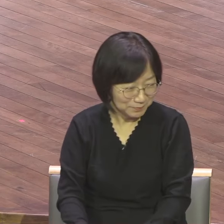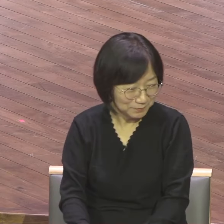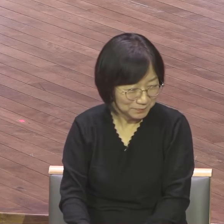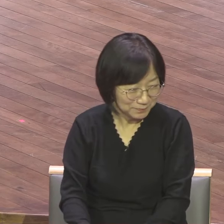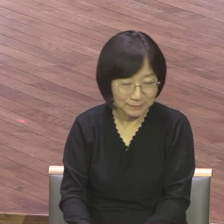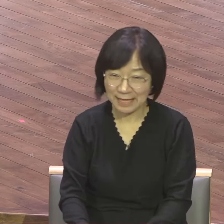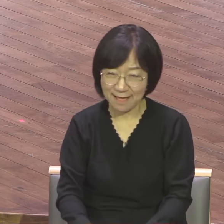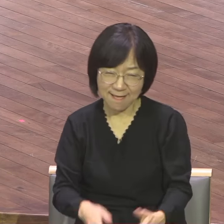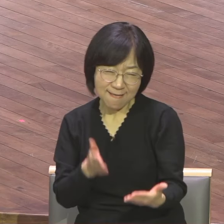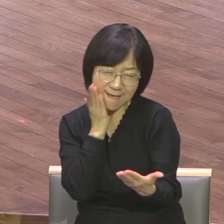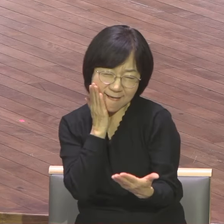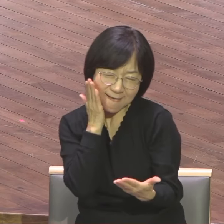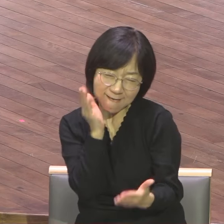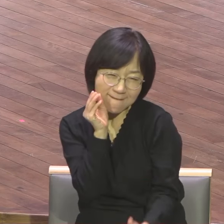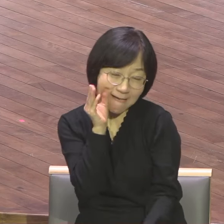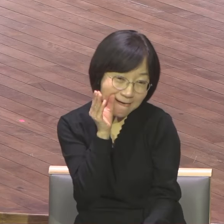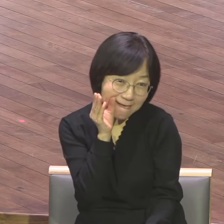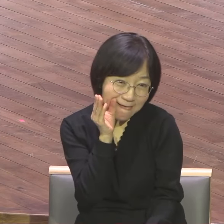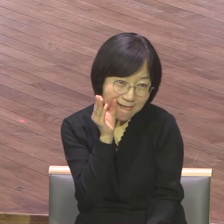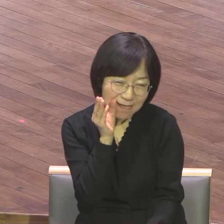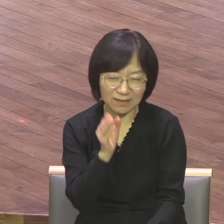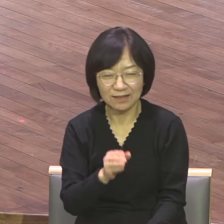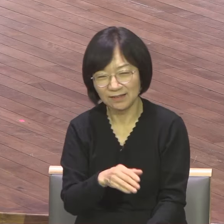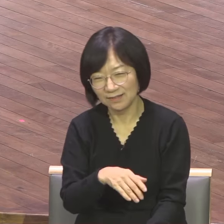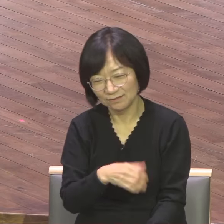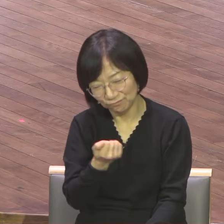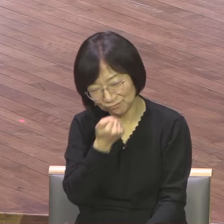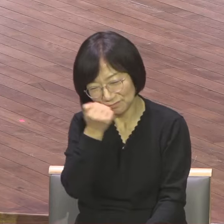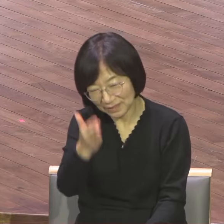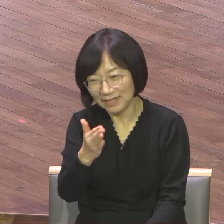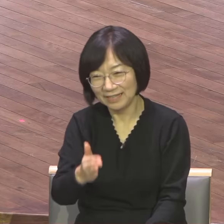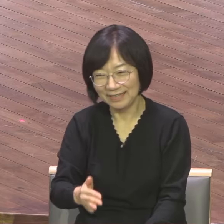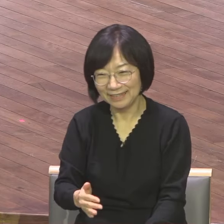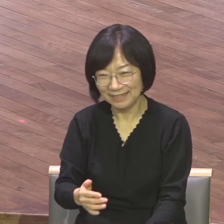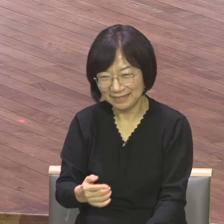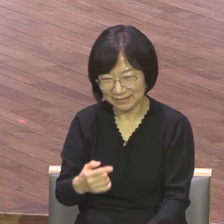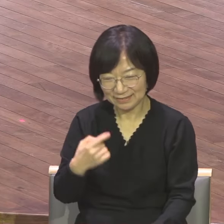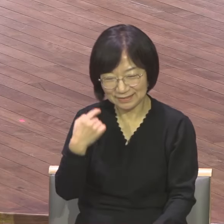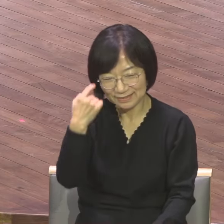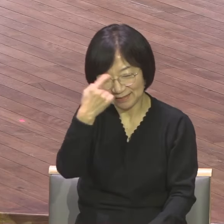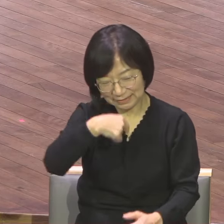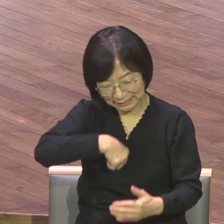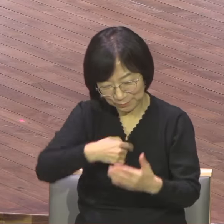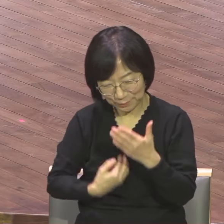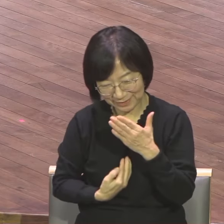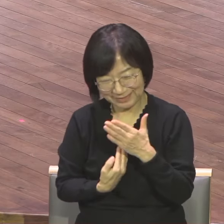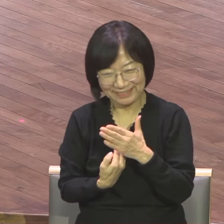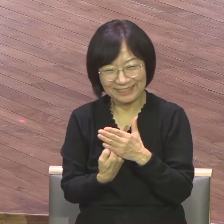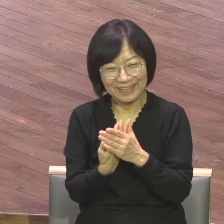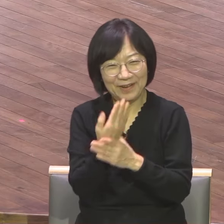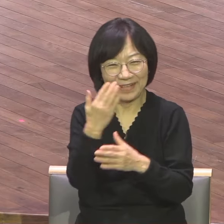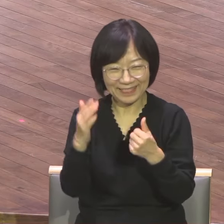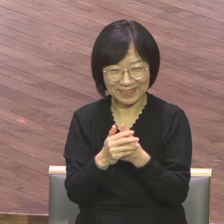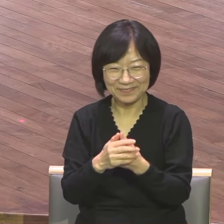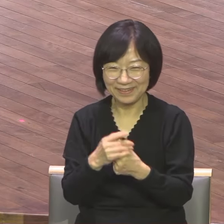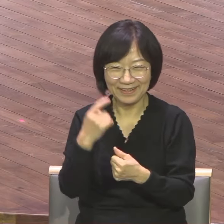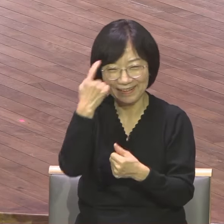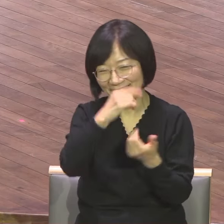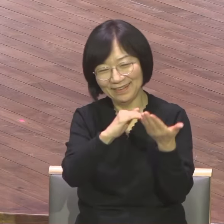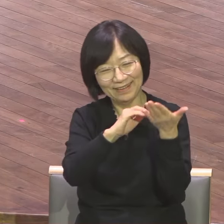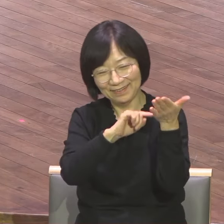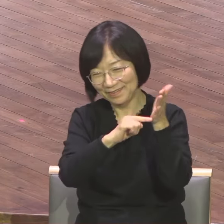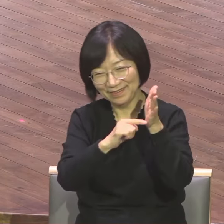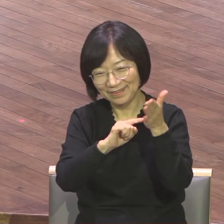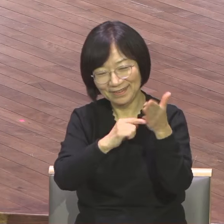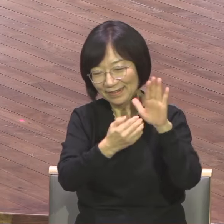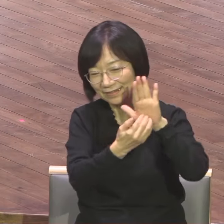뭐 가장 떡을 친다고 되는 게 아니에요. 그 속에서 나오기 때문에 여러분요 이 예배 드리면서 은혜